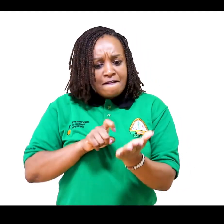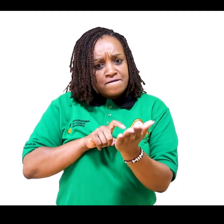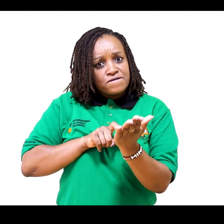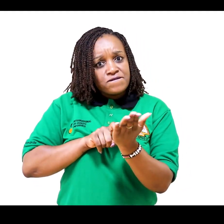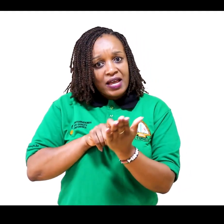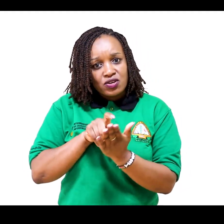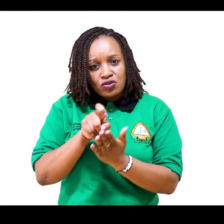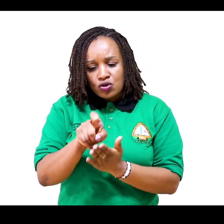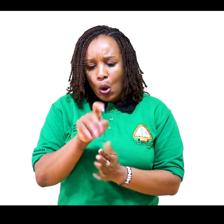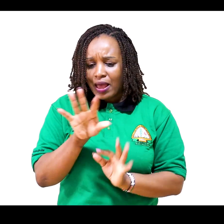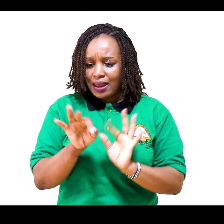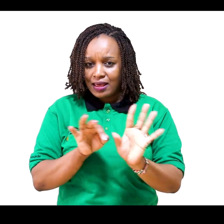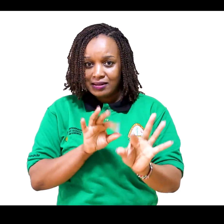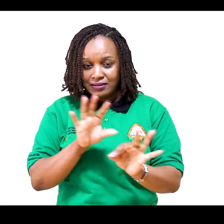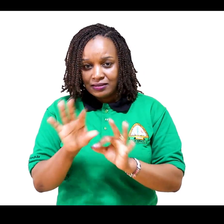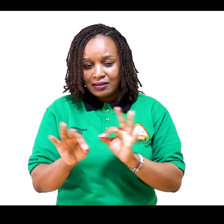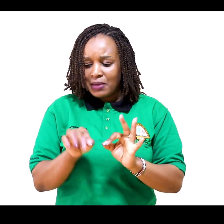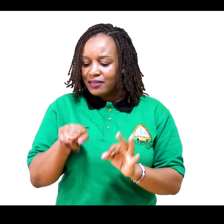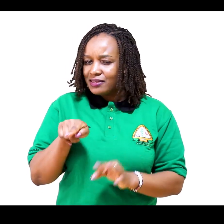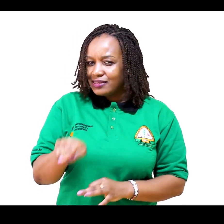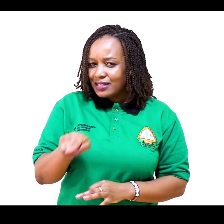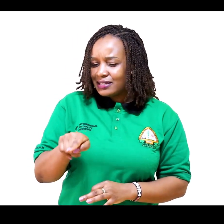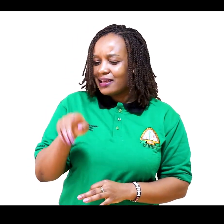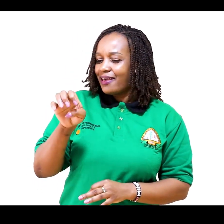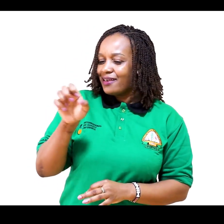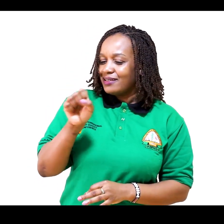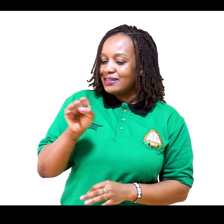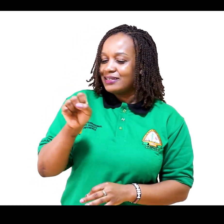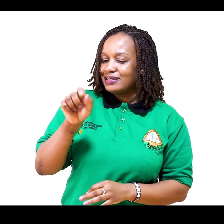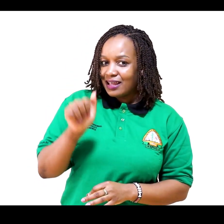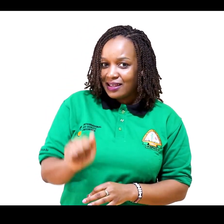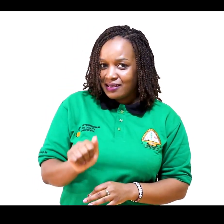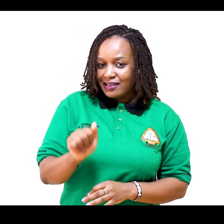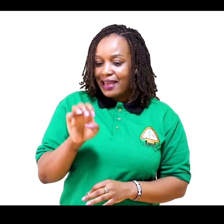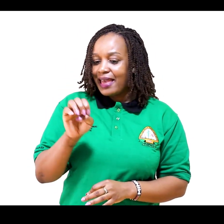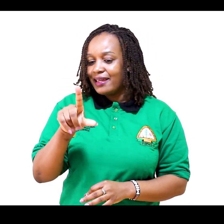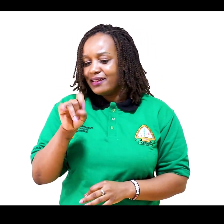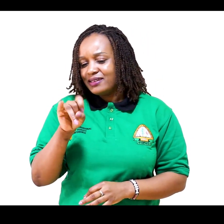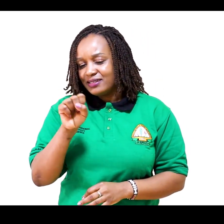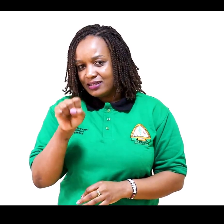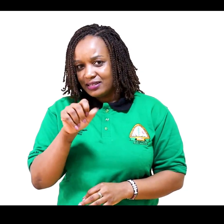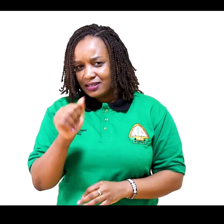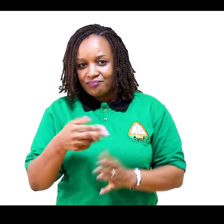Kwa uchambuzi wa virusi na enzyme linked immunosorbent assay ELISA, mahitaji